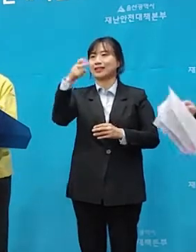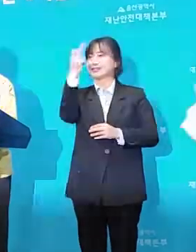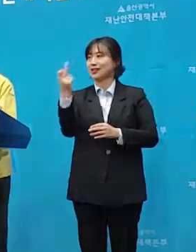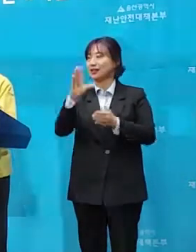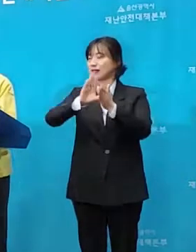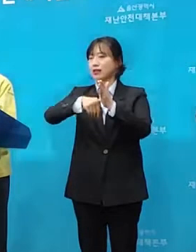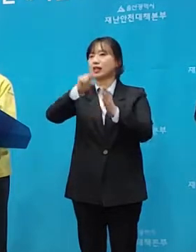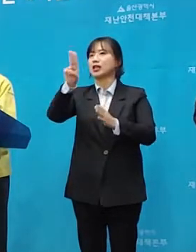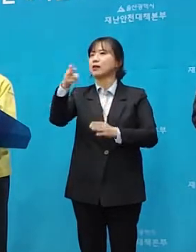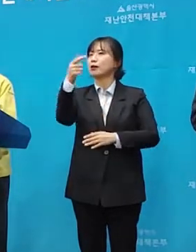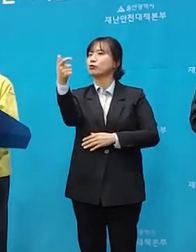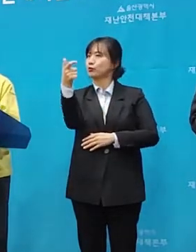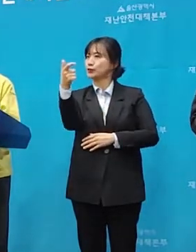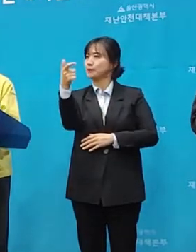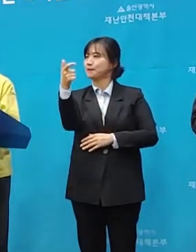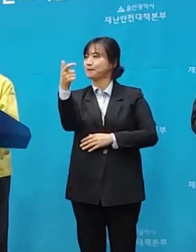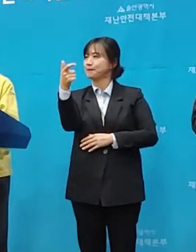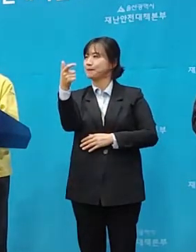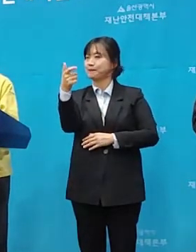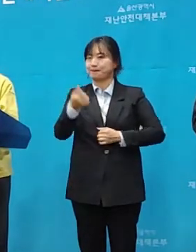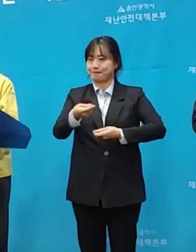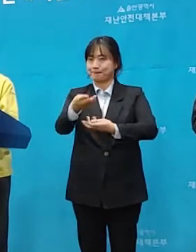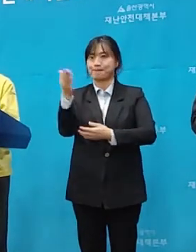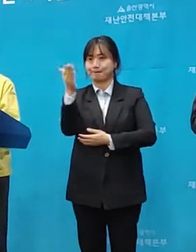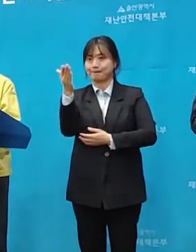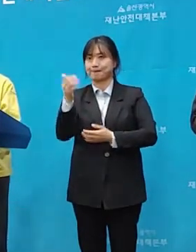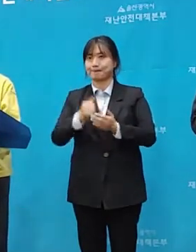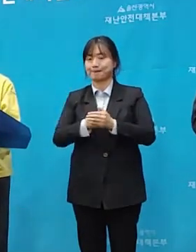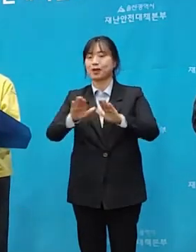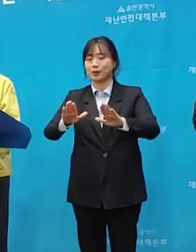그때가 260헥타르로 그렇게